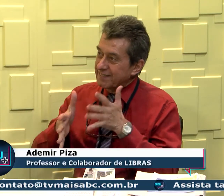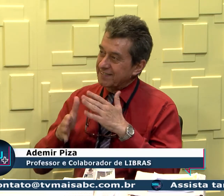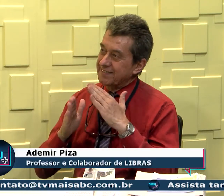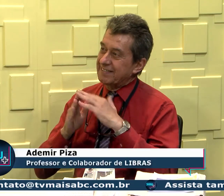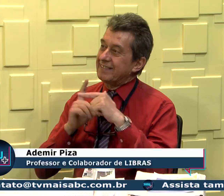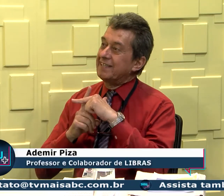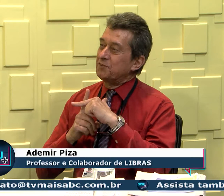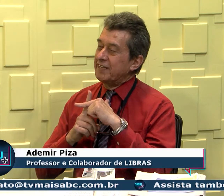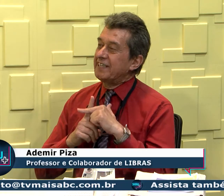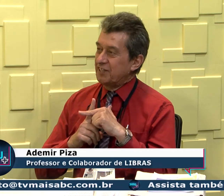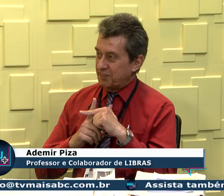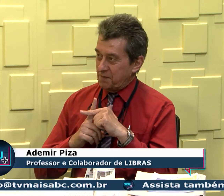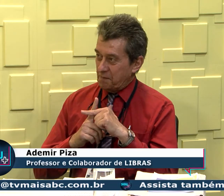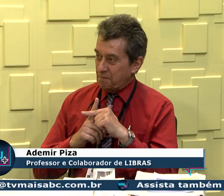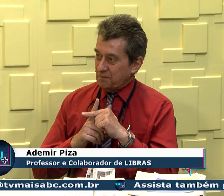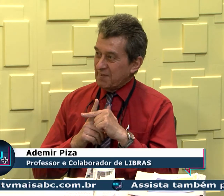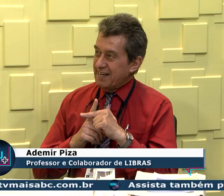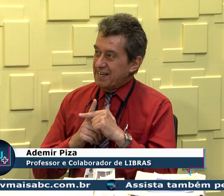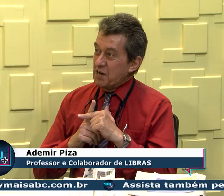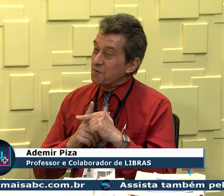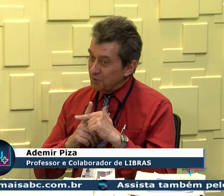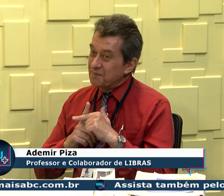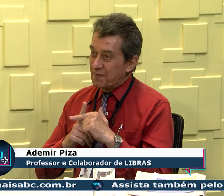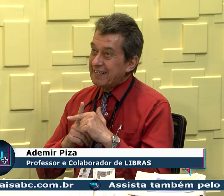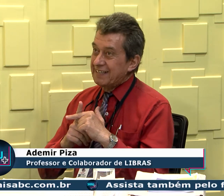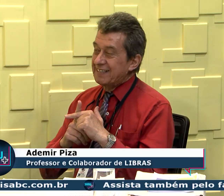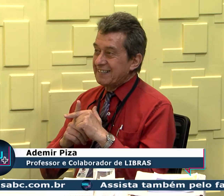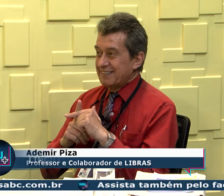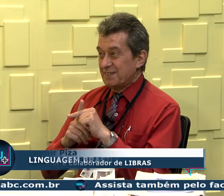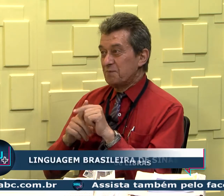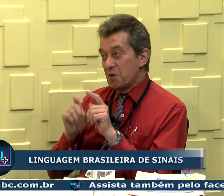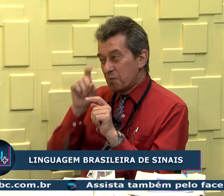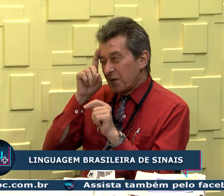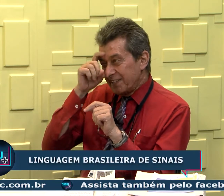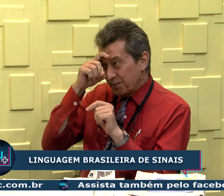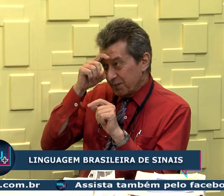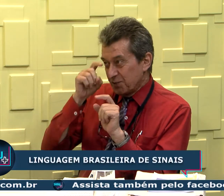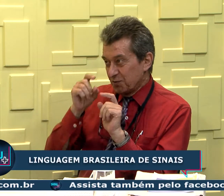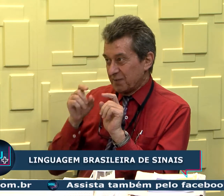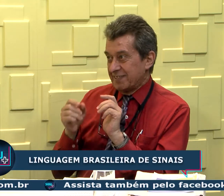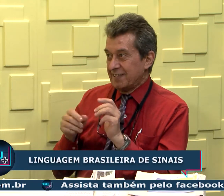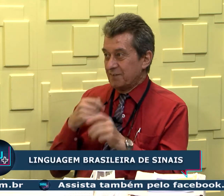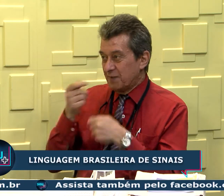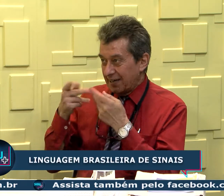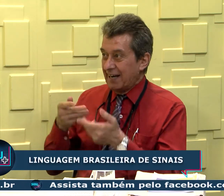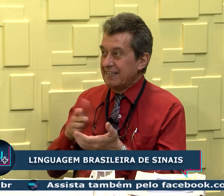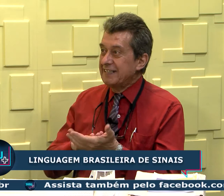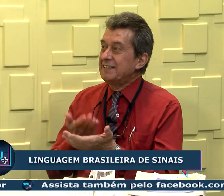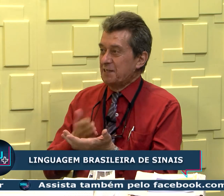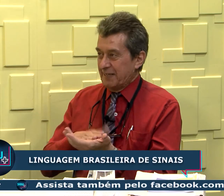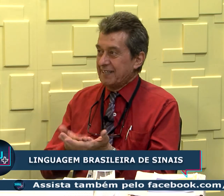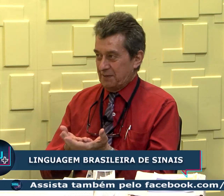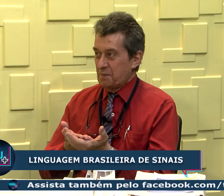dentro da igreja vai falando vai fazer o jogo é um pouco difícil fazer falar e interpretar